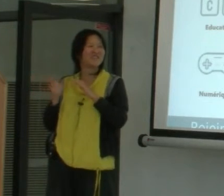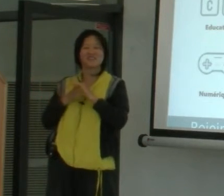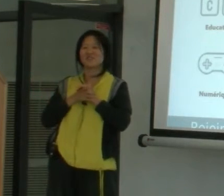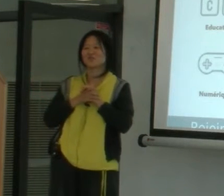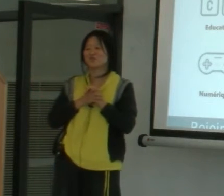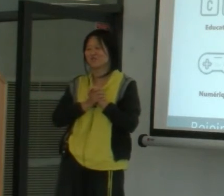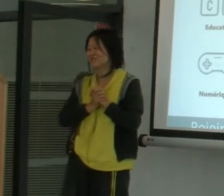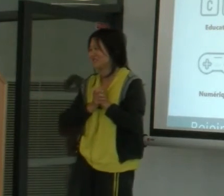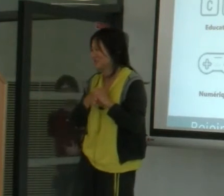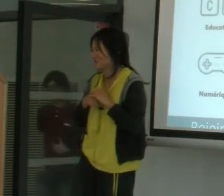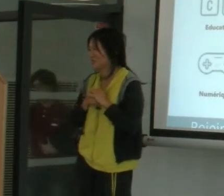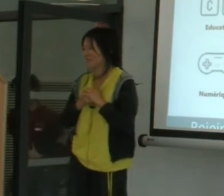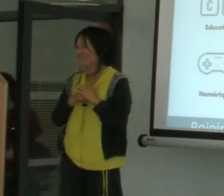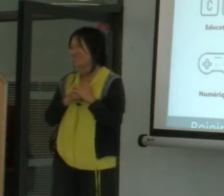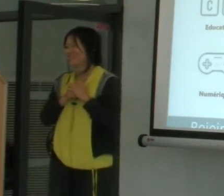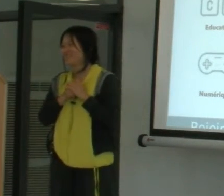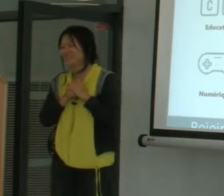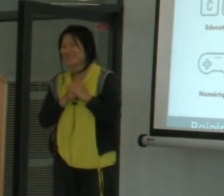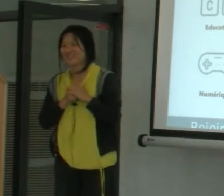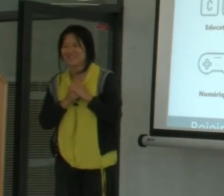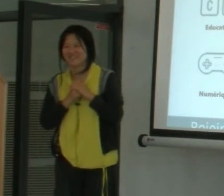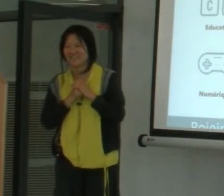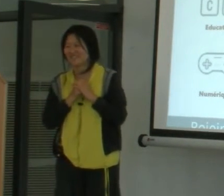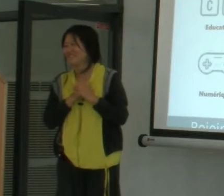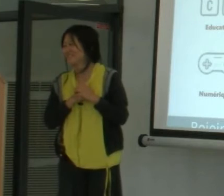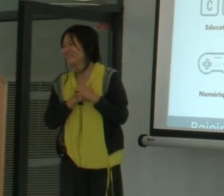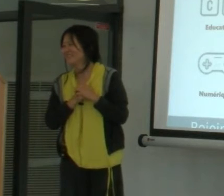Oui, il n'ose pas poser sa question.